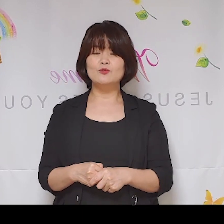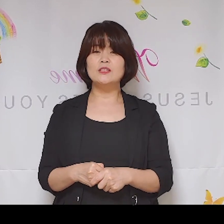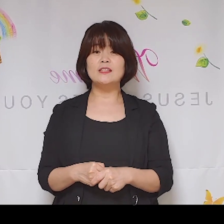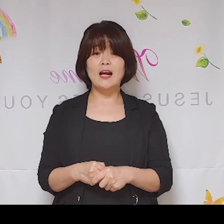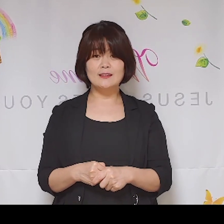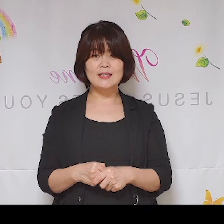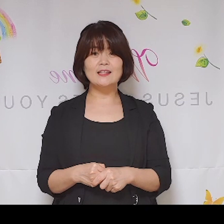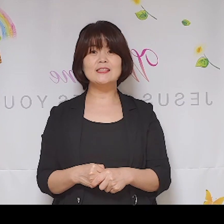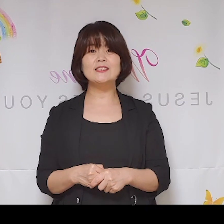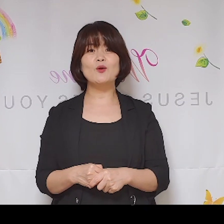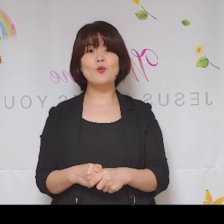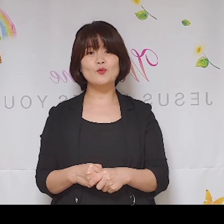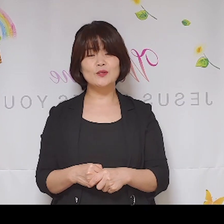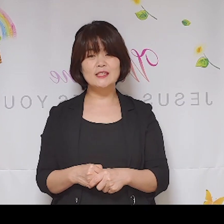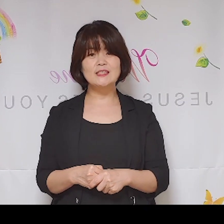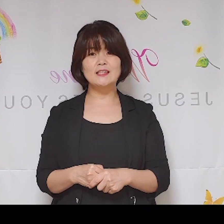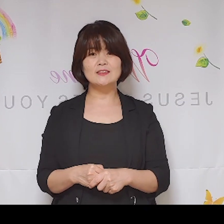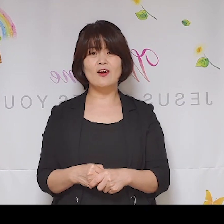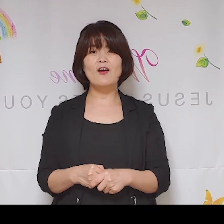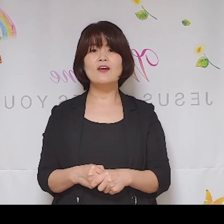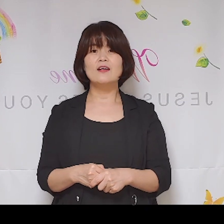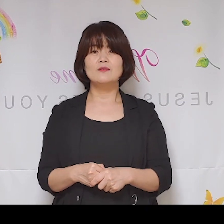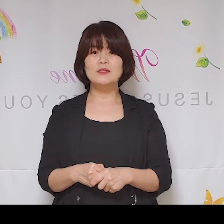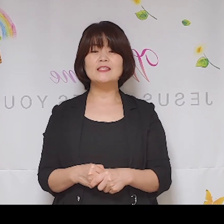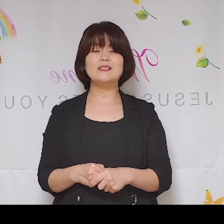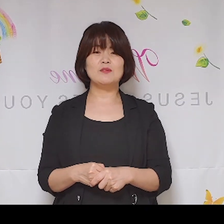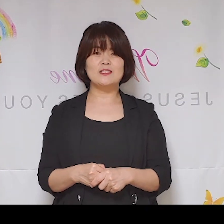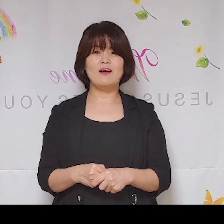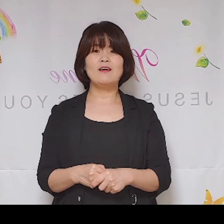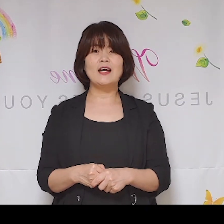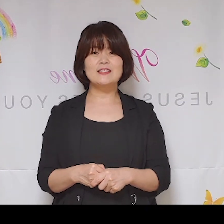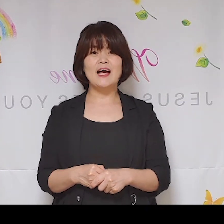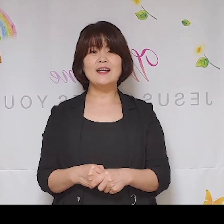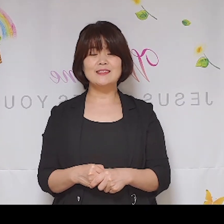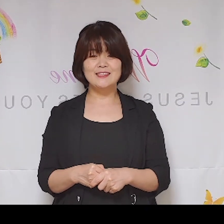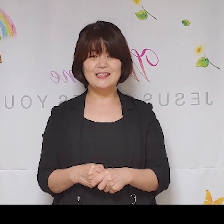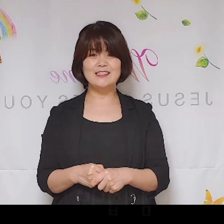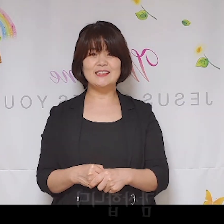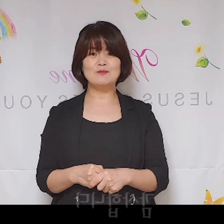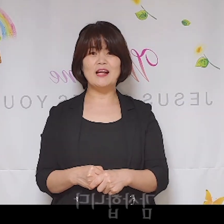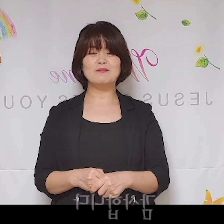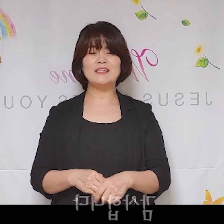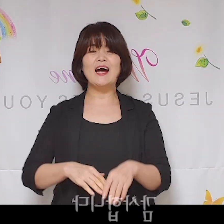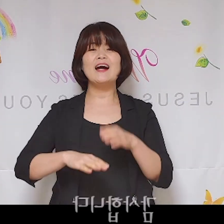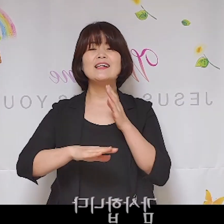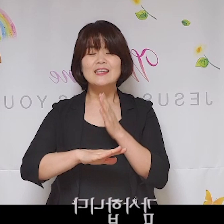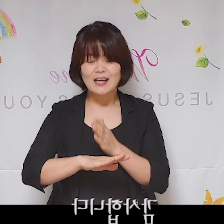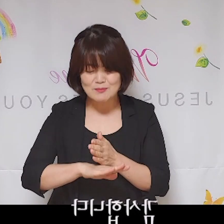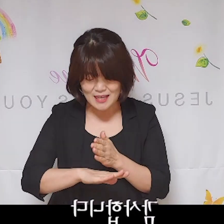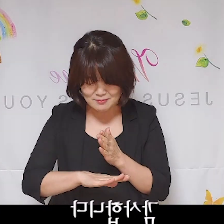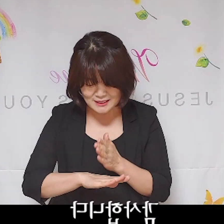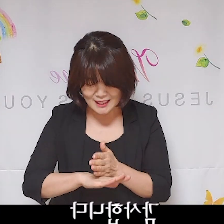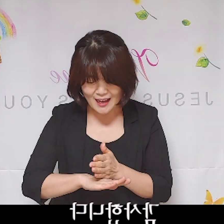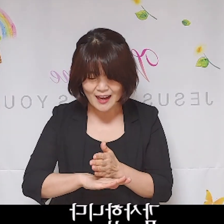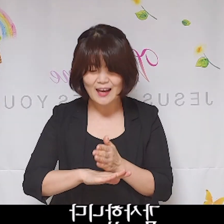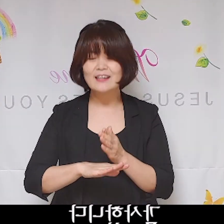우리를 항상 지켜보고 계시다는 거 믿으시면서 항상 승리하시길 바랍니다. 감사합니다.